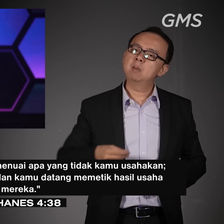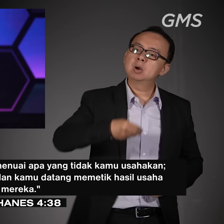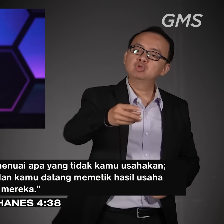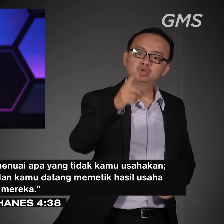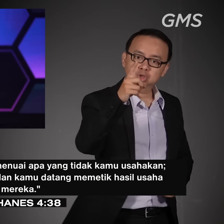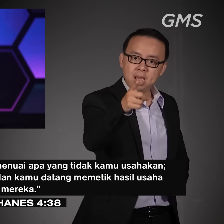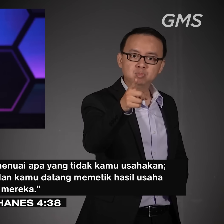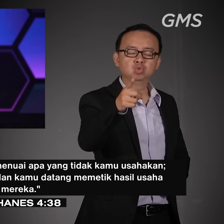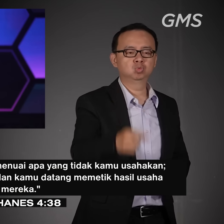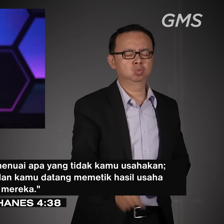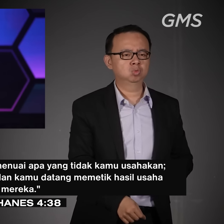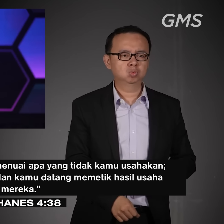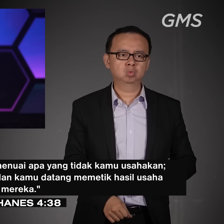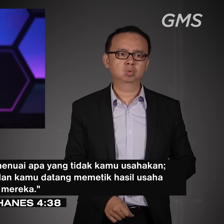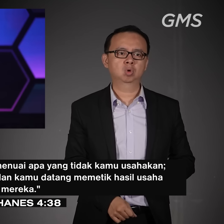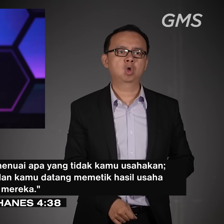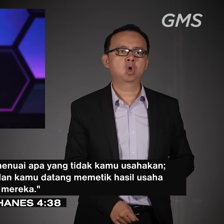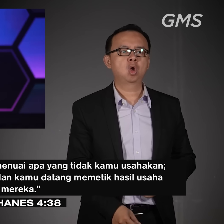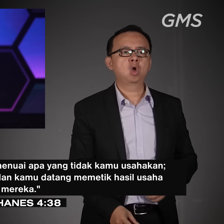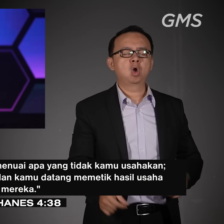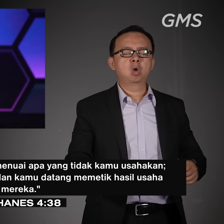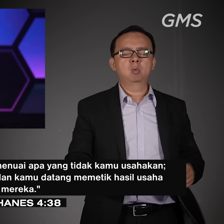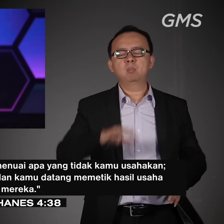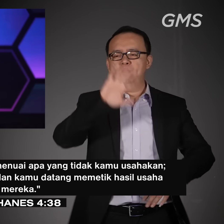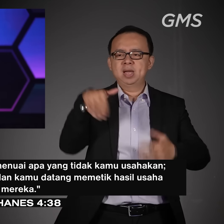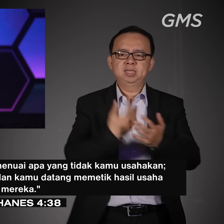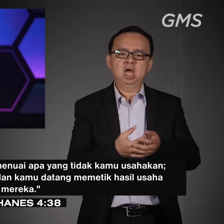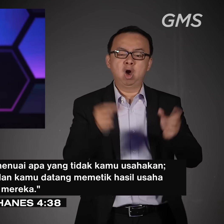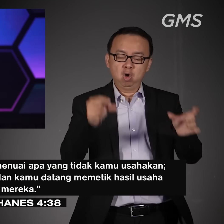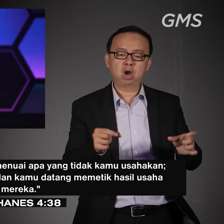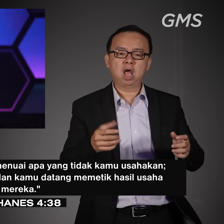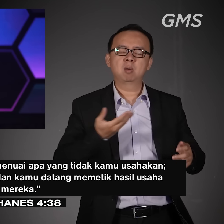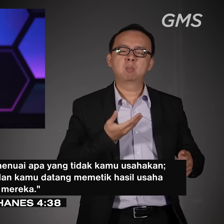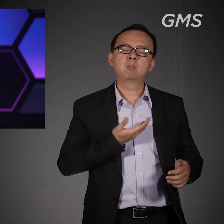gereja itu utusan. Banyak orang mau ke gereja nggak bisa.